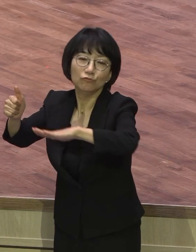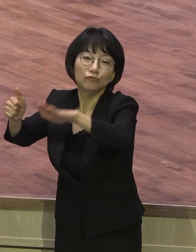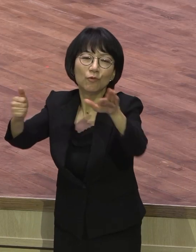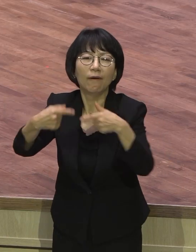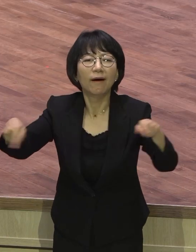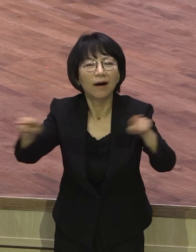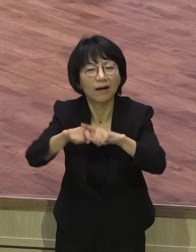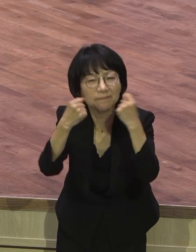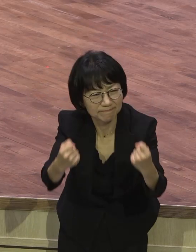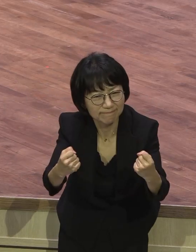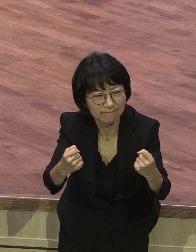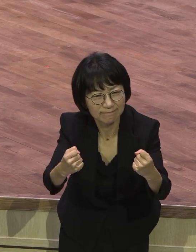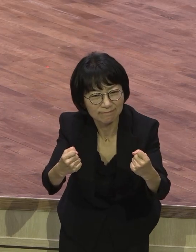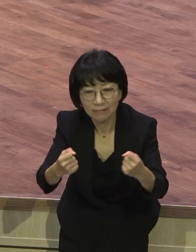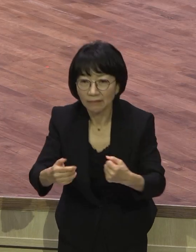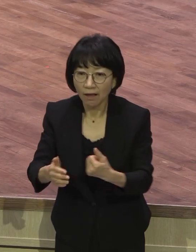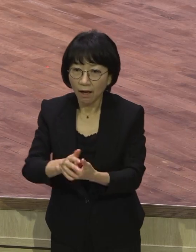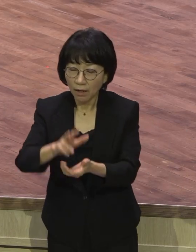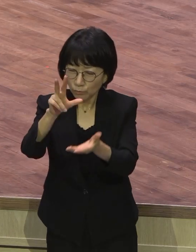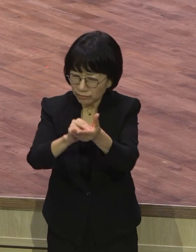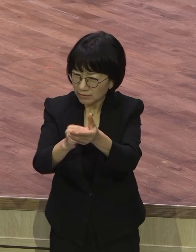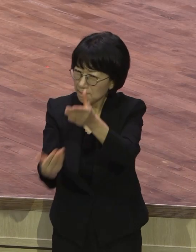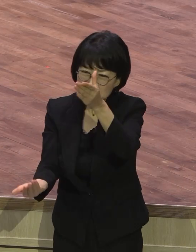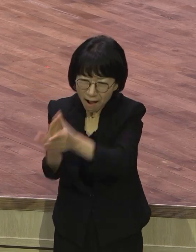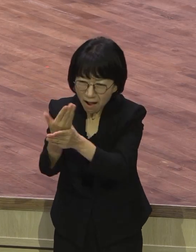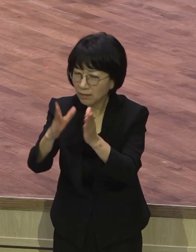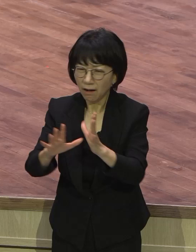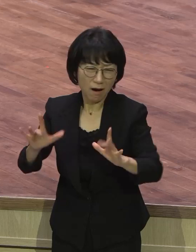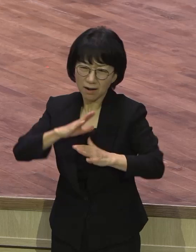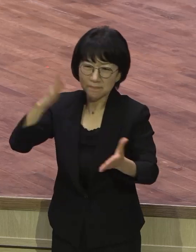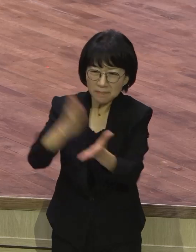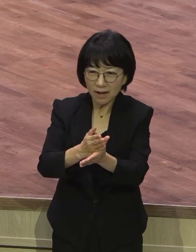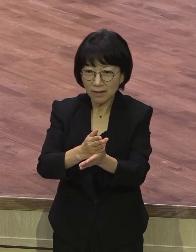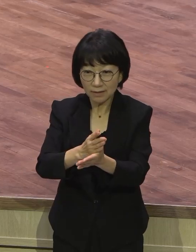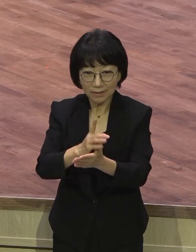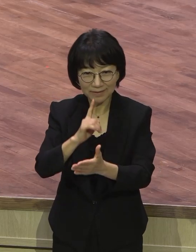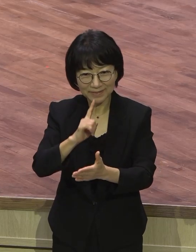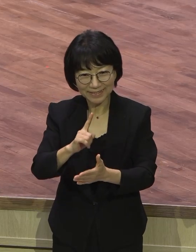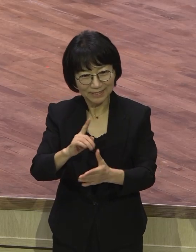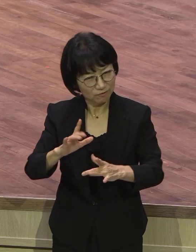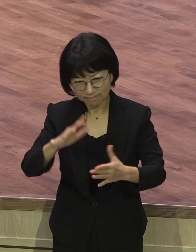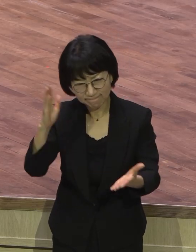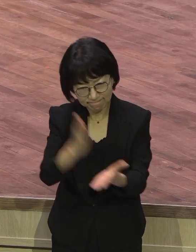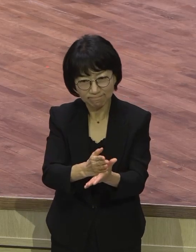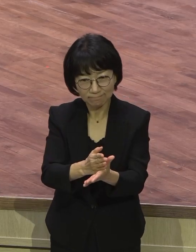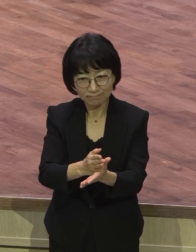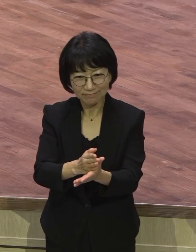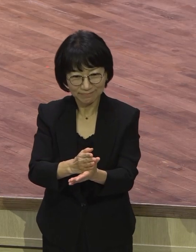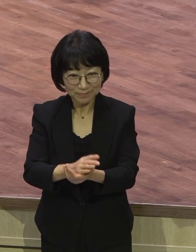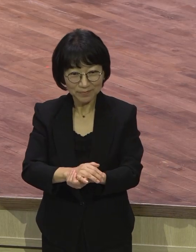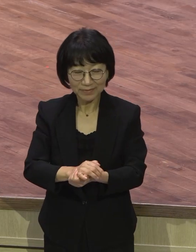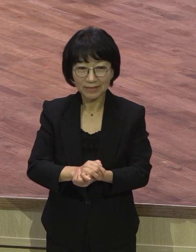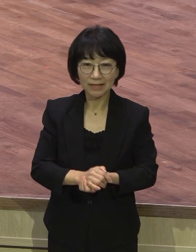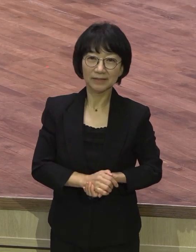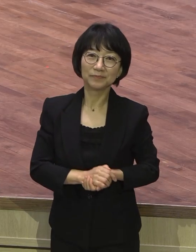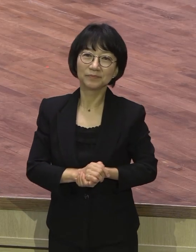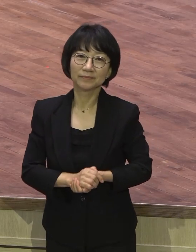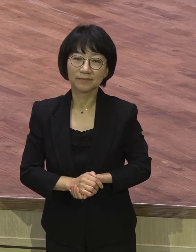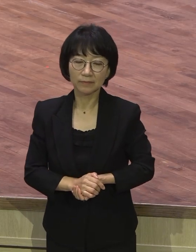때문에 어떤 환경 속에서도 두려워할 이유가 없다 내가 원하는 시간에